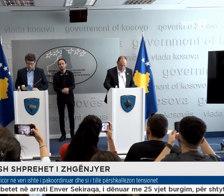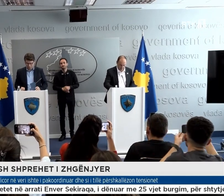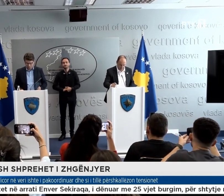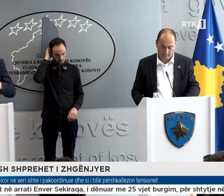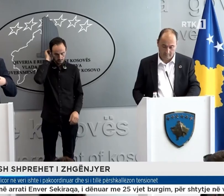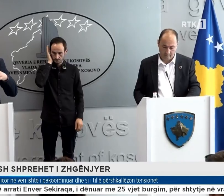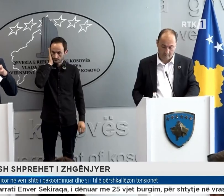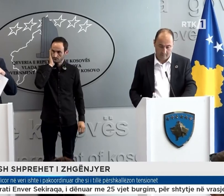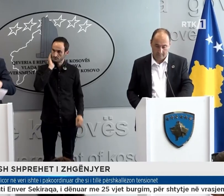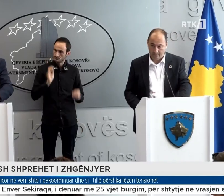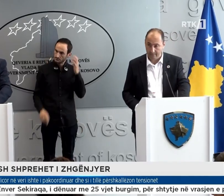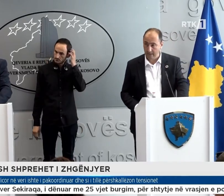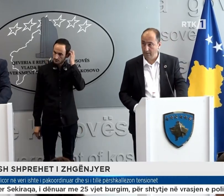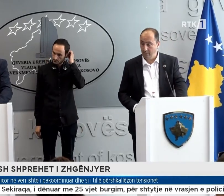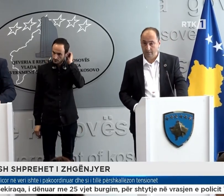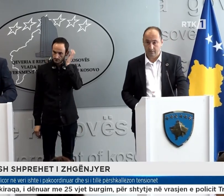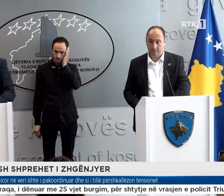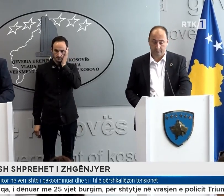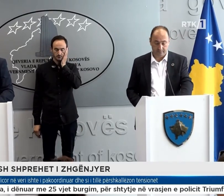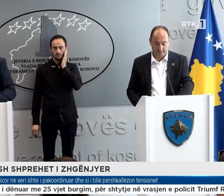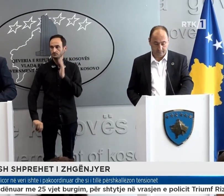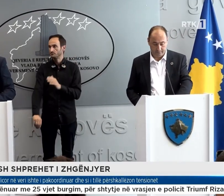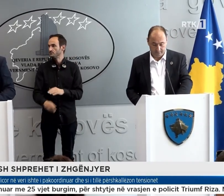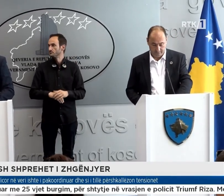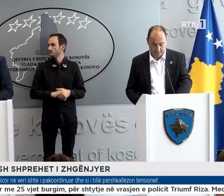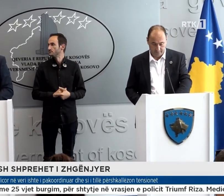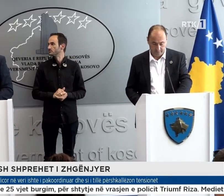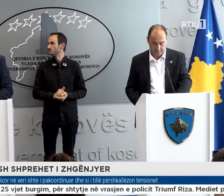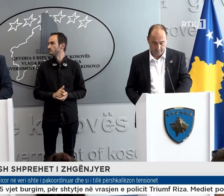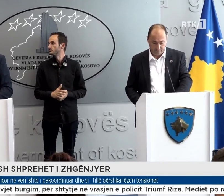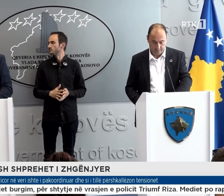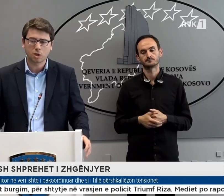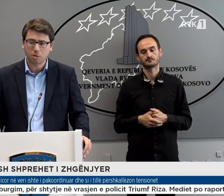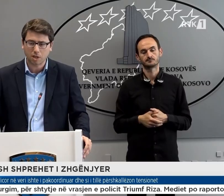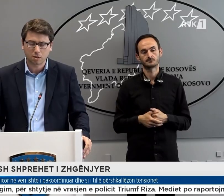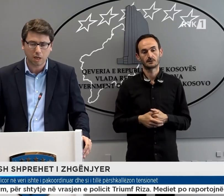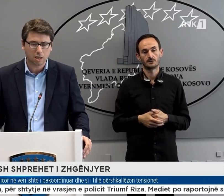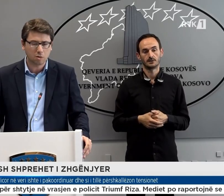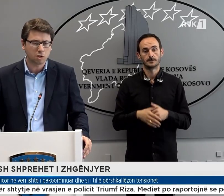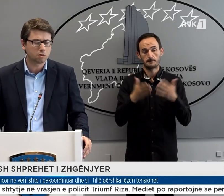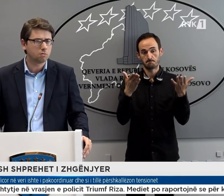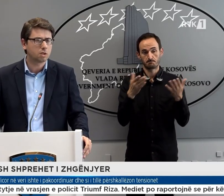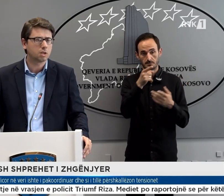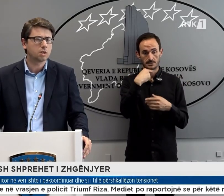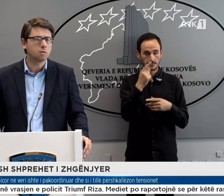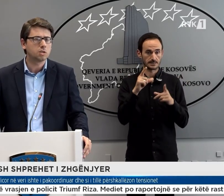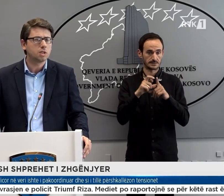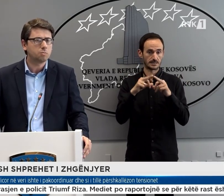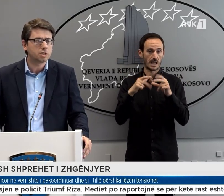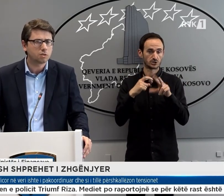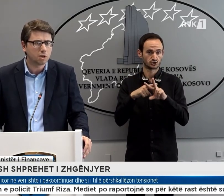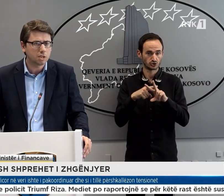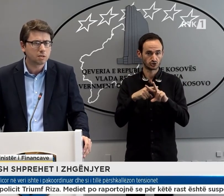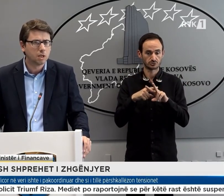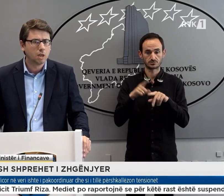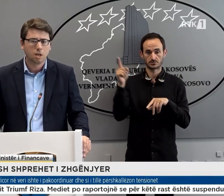ligjen. Murati komentoj edhe reagimin e Departamentit Amerikan të Shtetit. Saj përket reagimit nuk jam në djeni